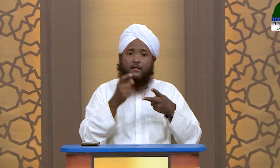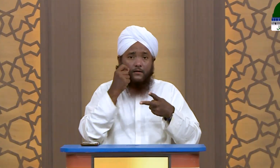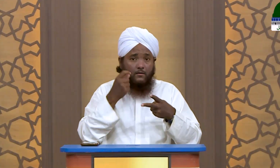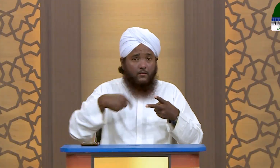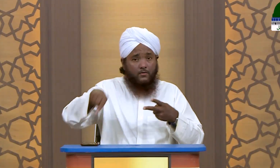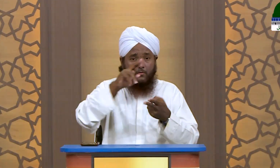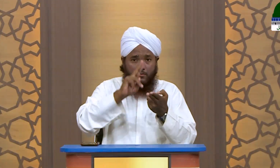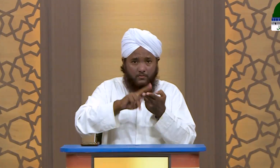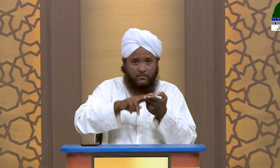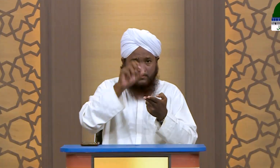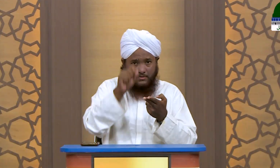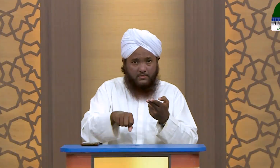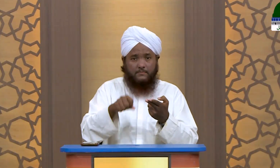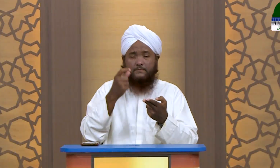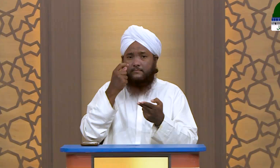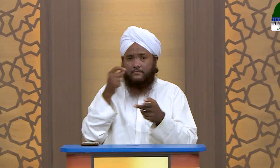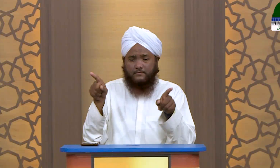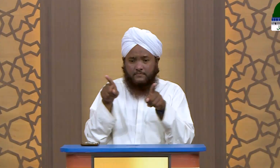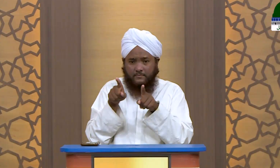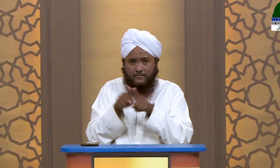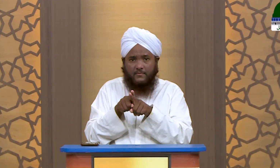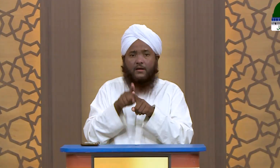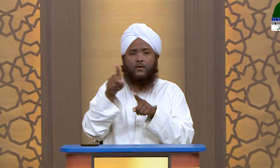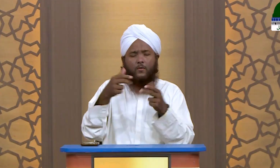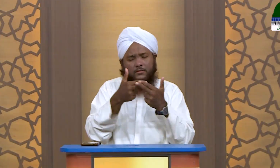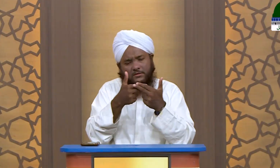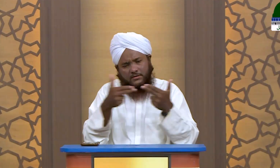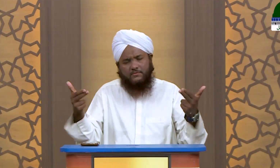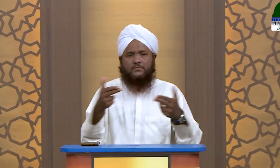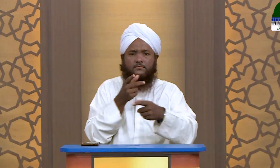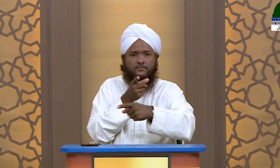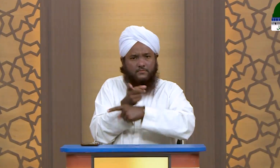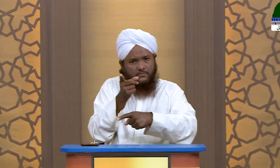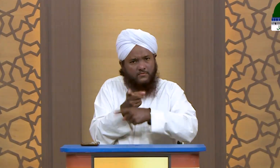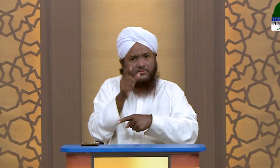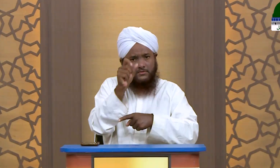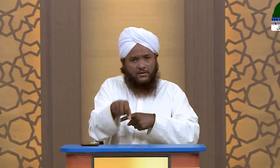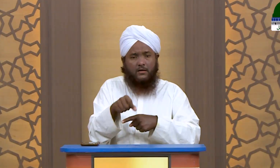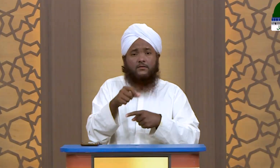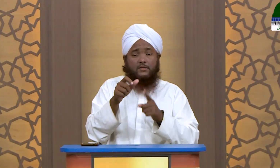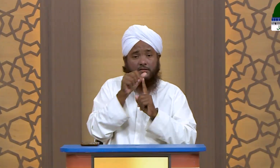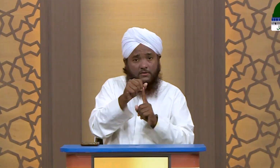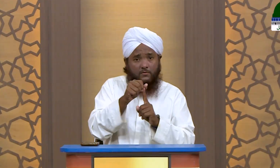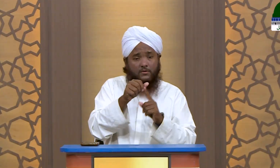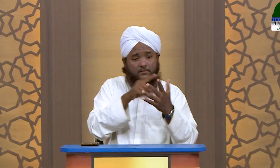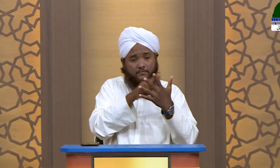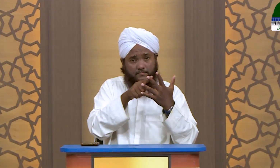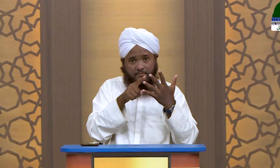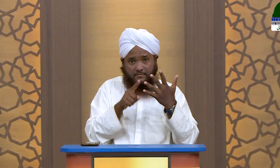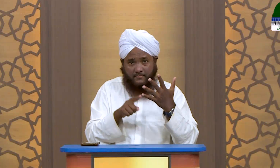اور عام لوگوں کے حالات سے آگاہی حاصل کرنے کے لیے جن کی ضرورت پڑتی ہے، یہاں تک کہ